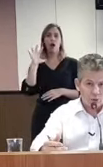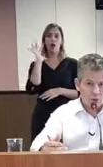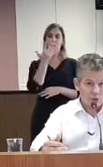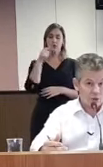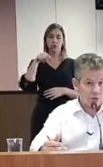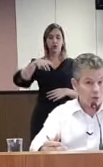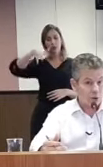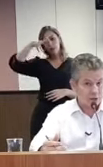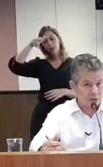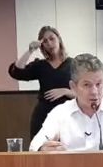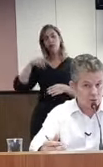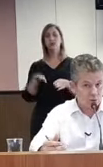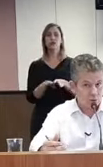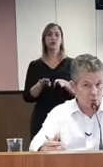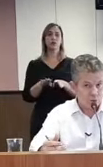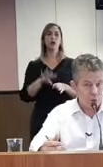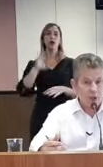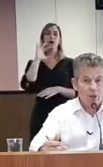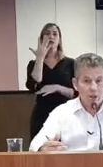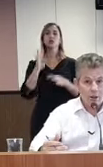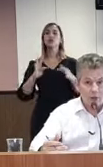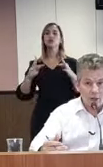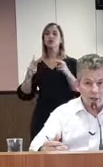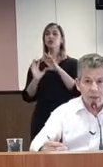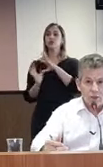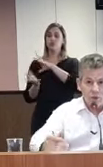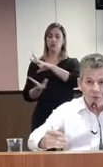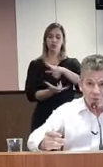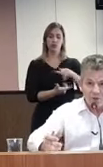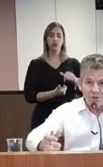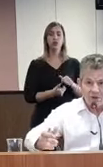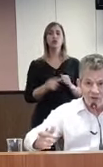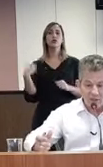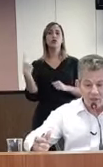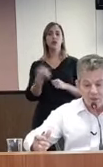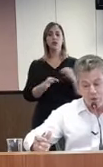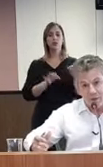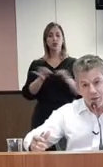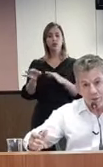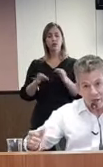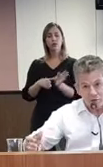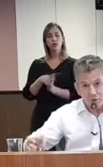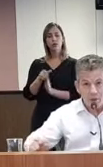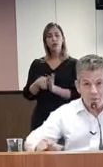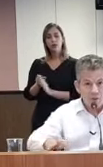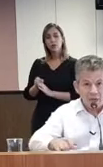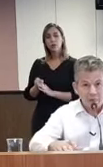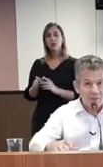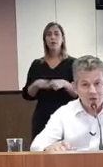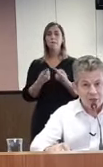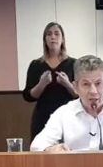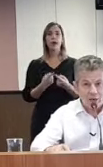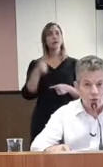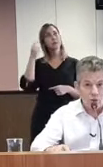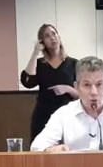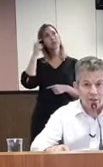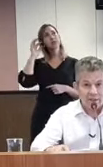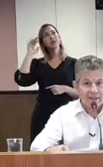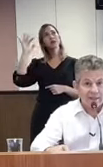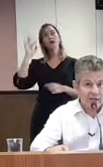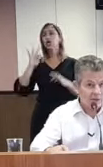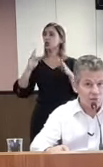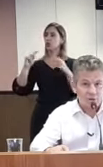Mato Grosso, assim como está acontecendo em todo o mundo, e nós tomamos as providências para isso. Mas não dá para imaginar que em